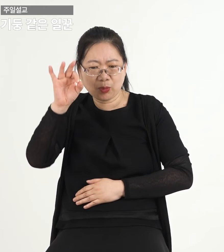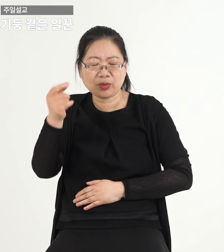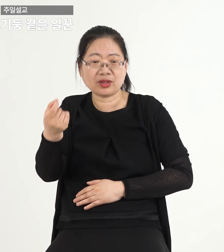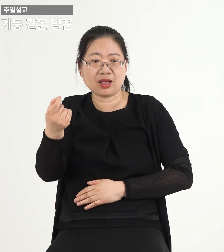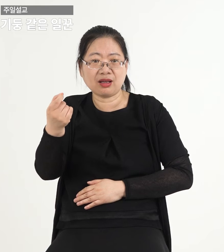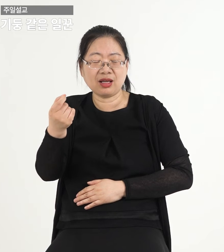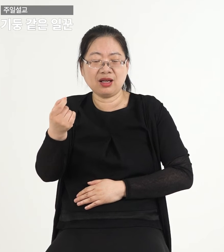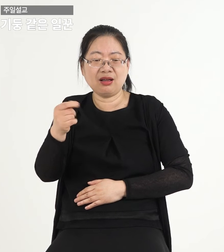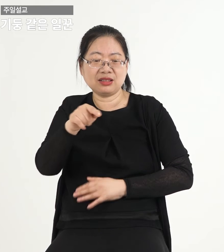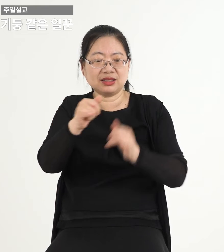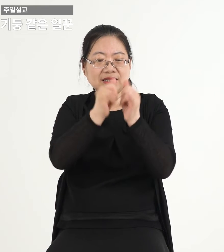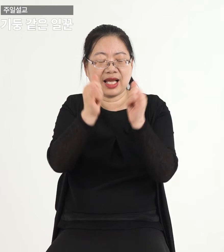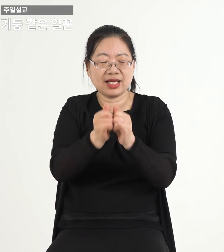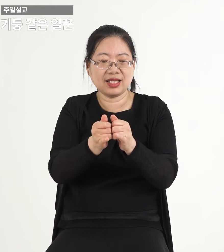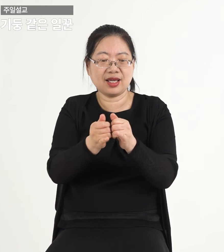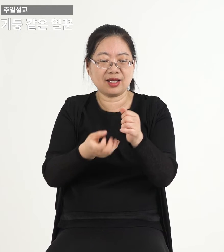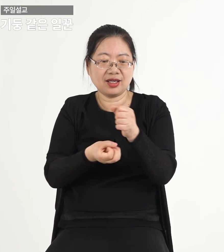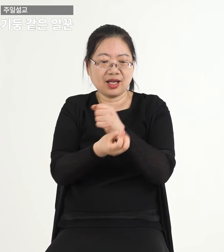있어 보여요?